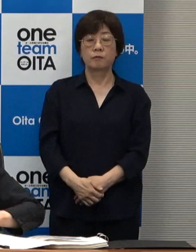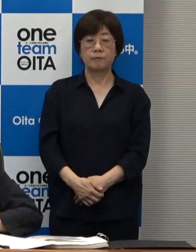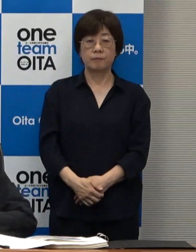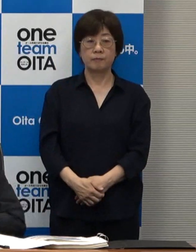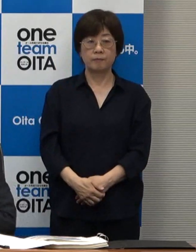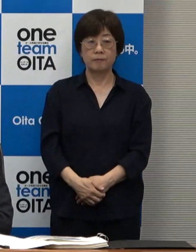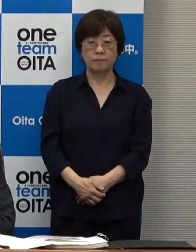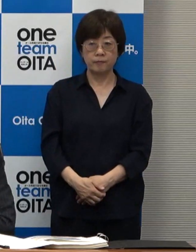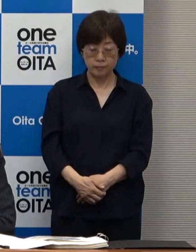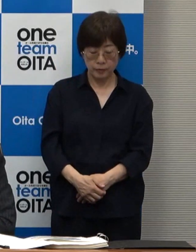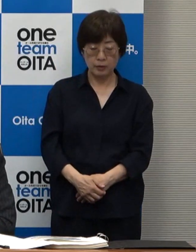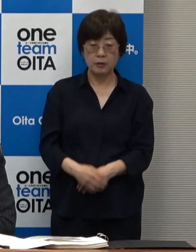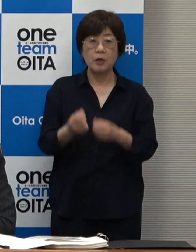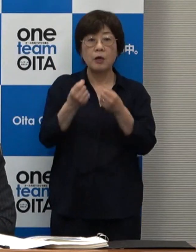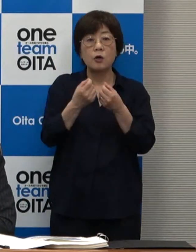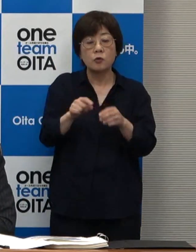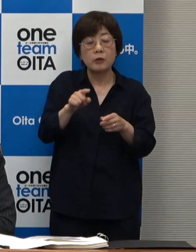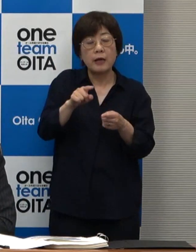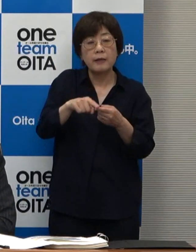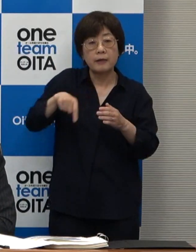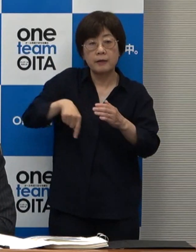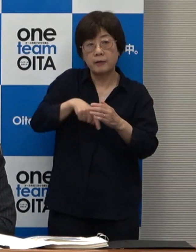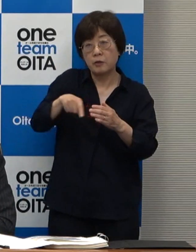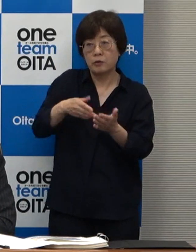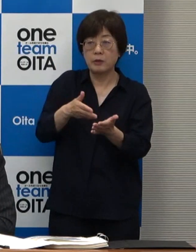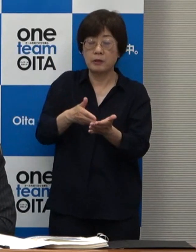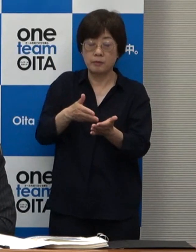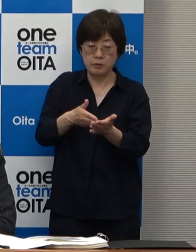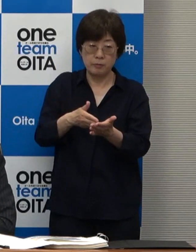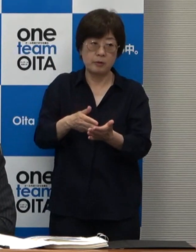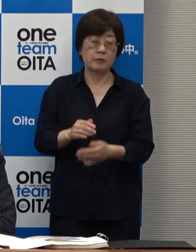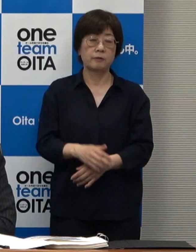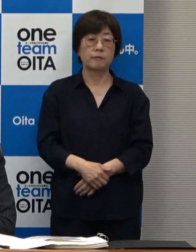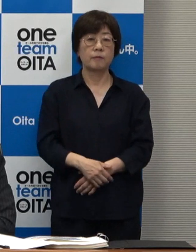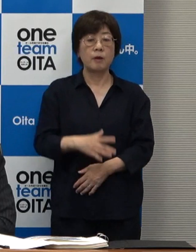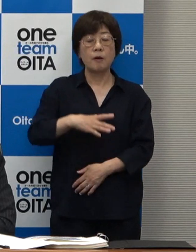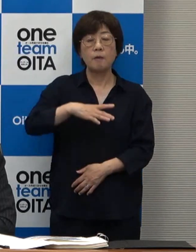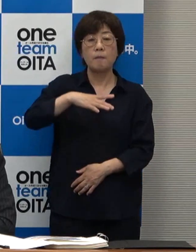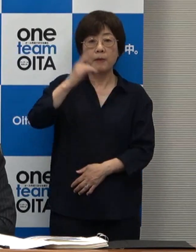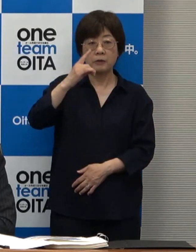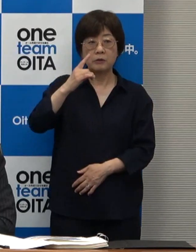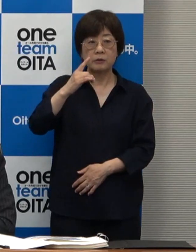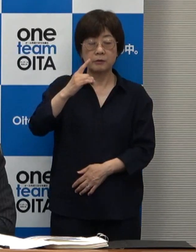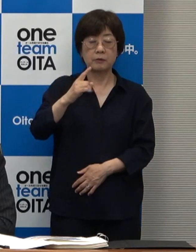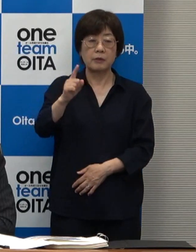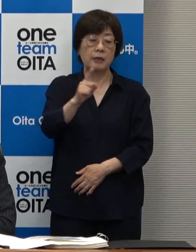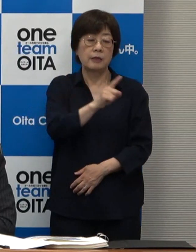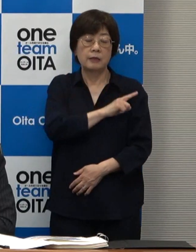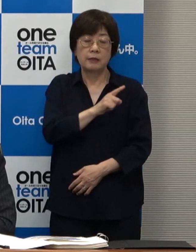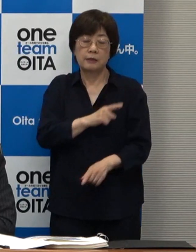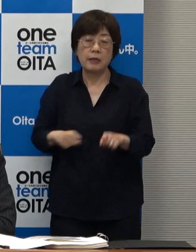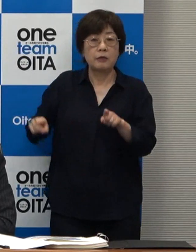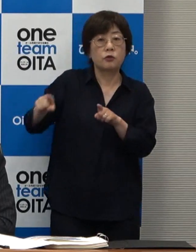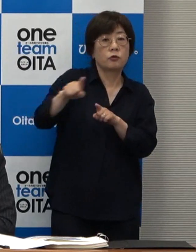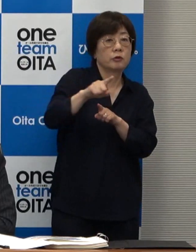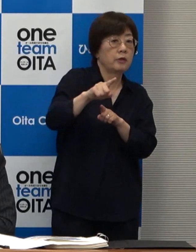それでは具体的な施策につきまして説明をさせていただきますが、まずは最優先に取り組む